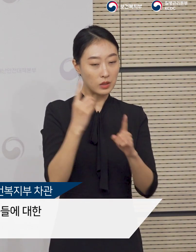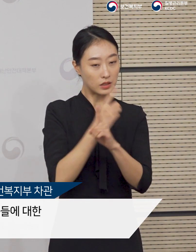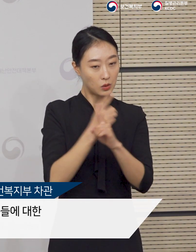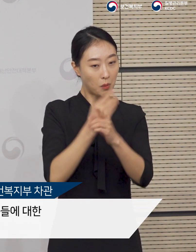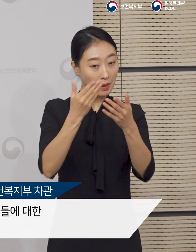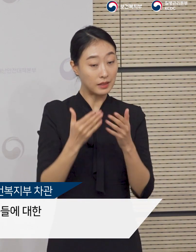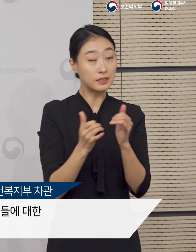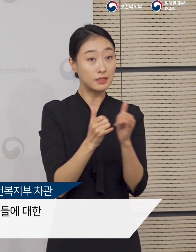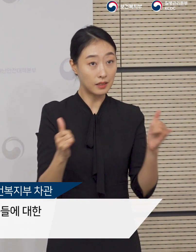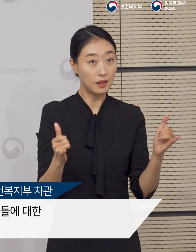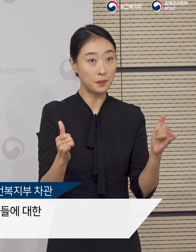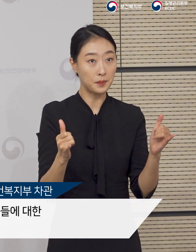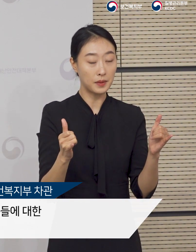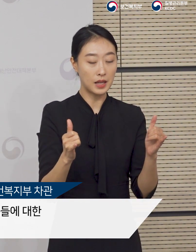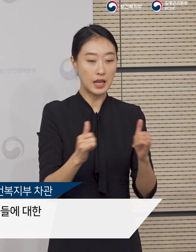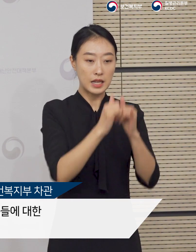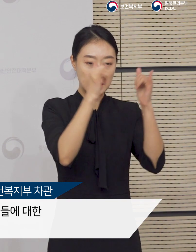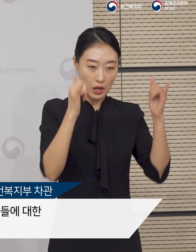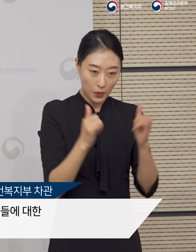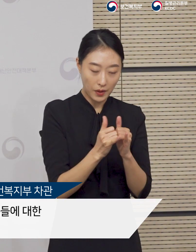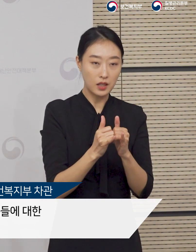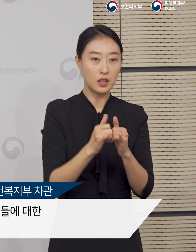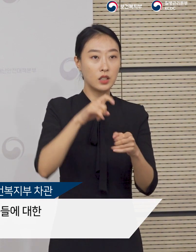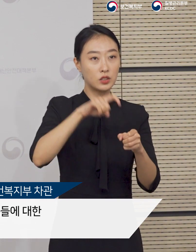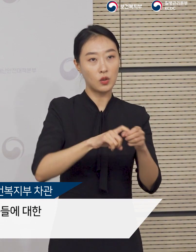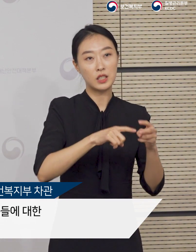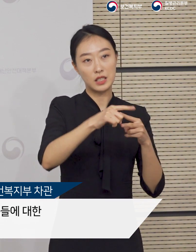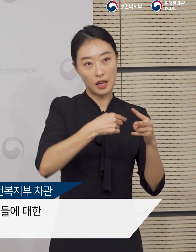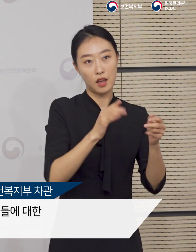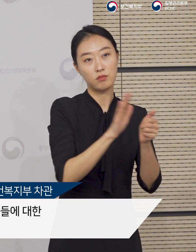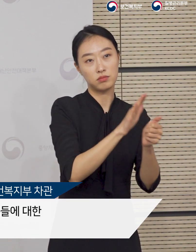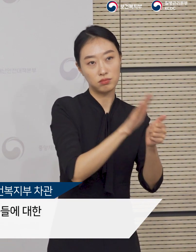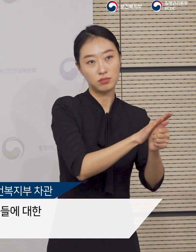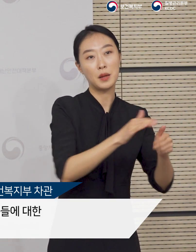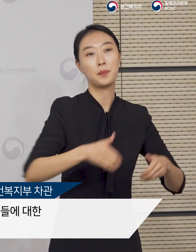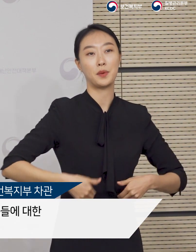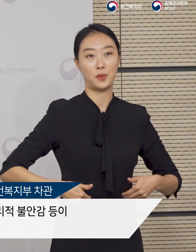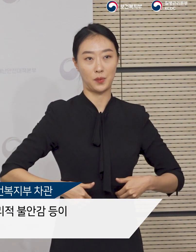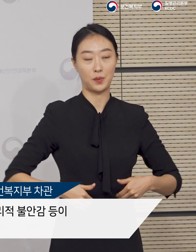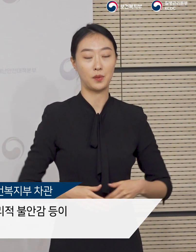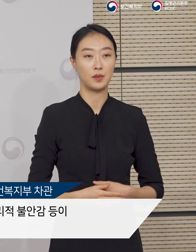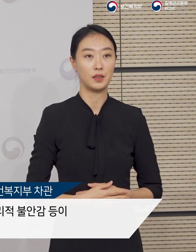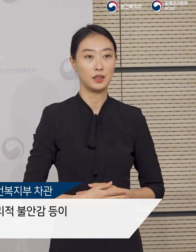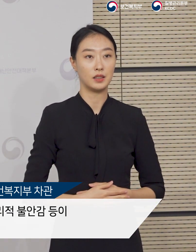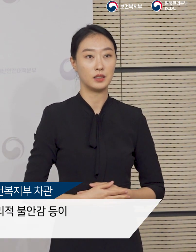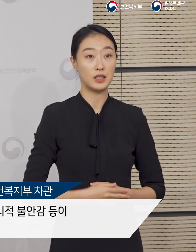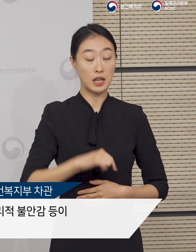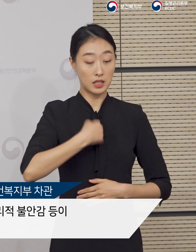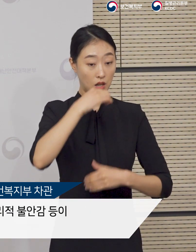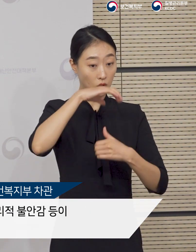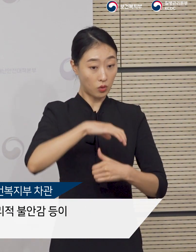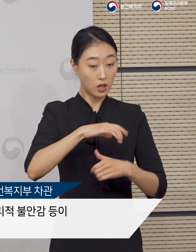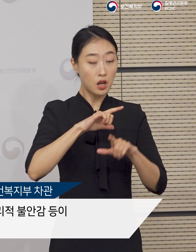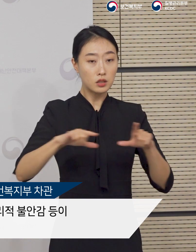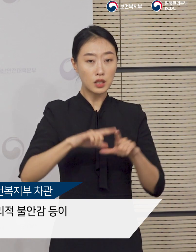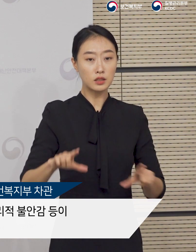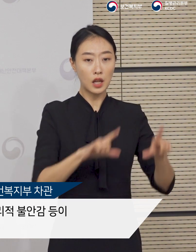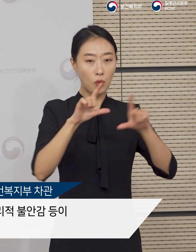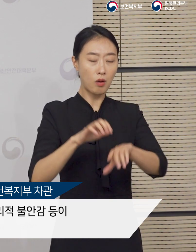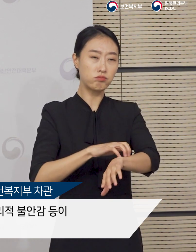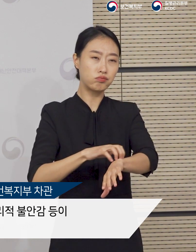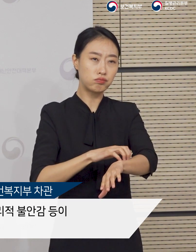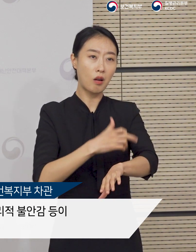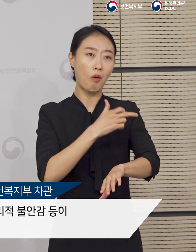계신 분들에 대한 사회적 이해와 지지도 매우 중요합니다. 자가격리의 경우 일상생활의